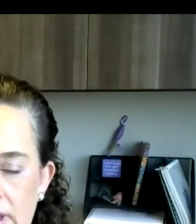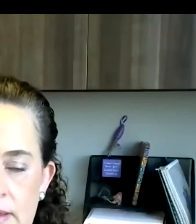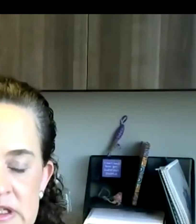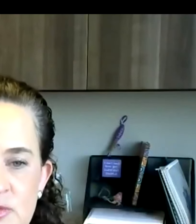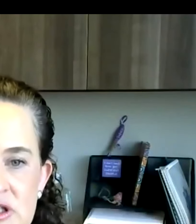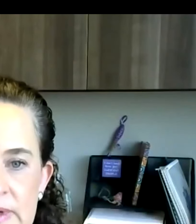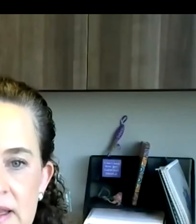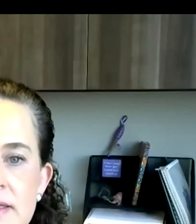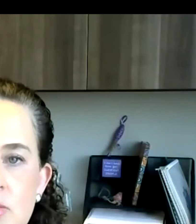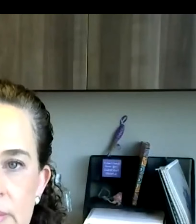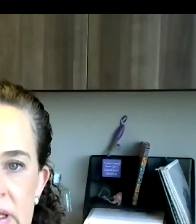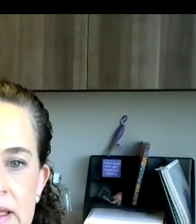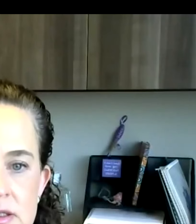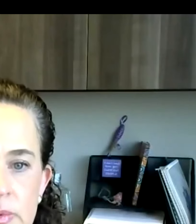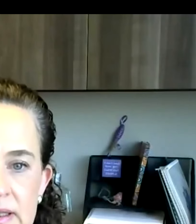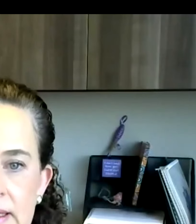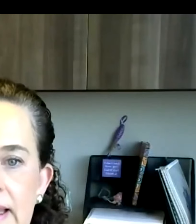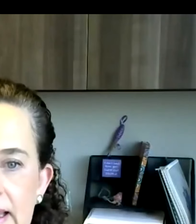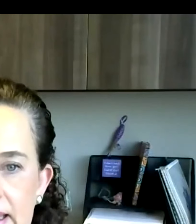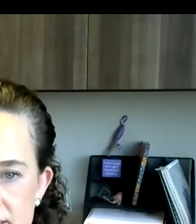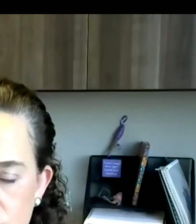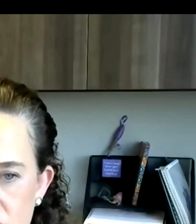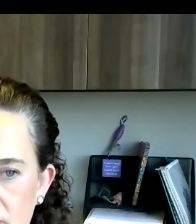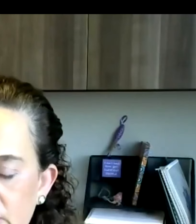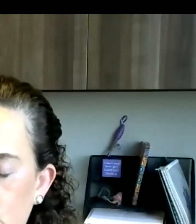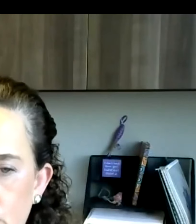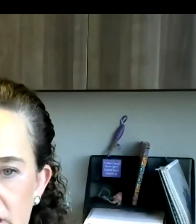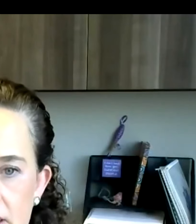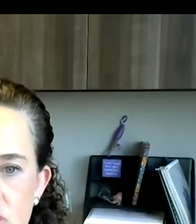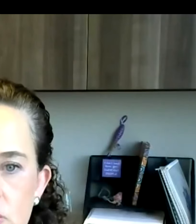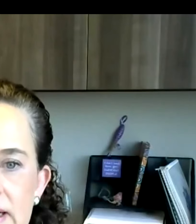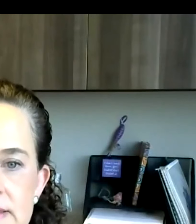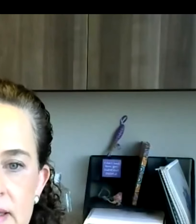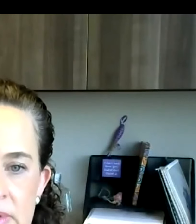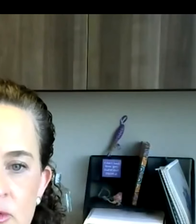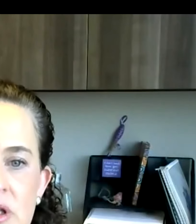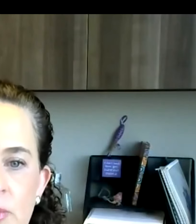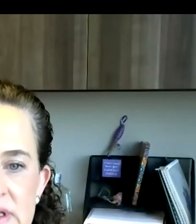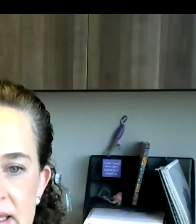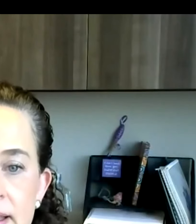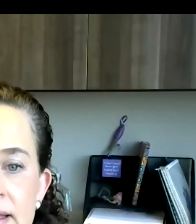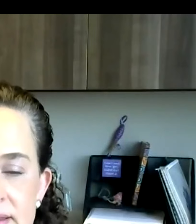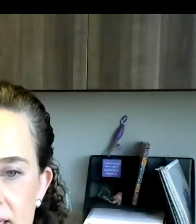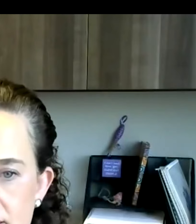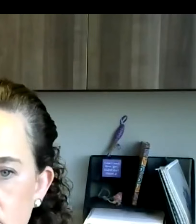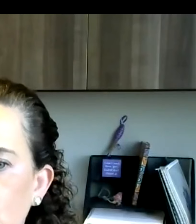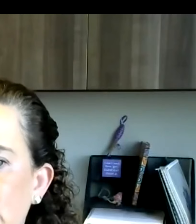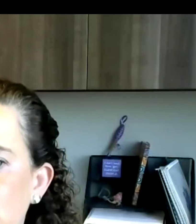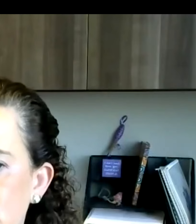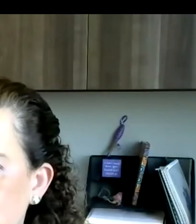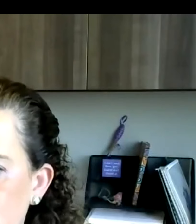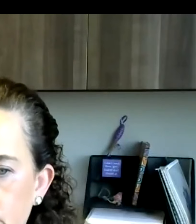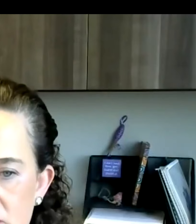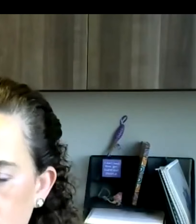después, una de mis responsabilidades justamente es obtener ese consentimiento por parte de los titulares, que ya vimos que puede ser tácito